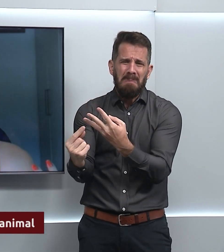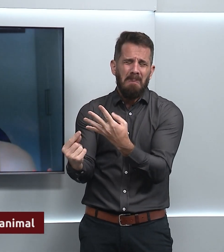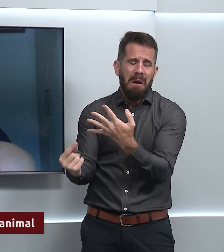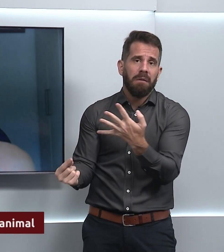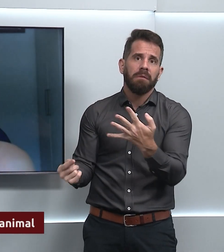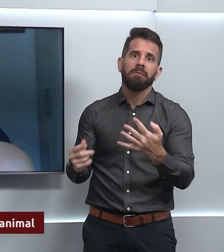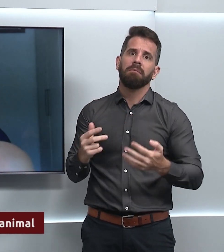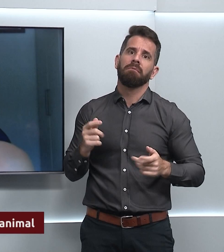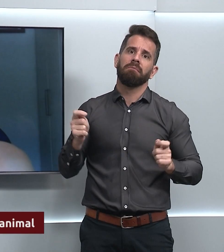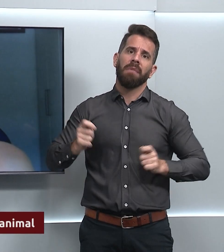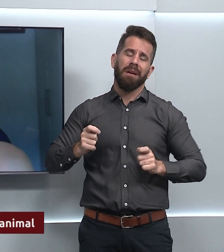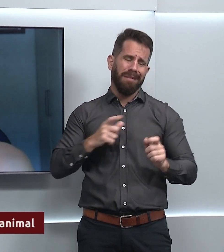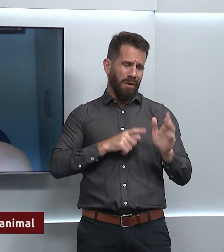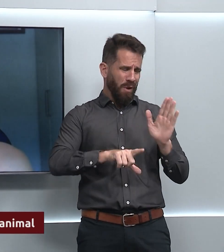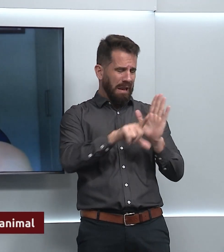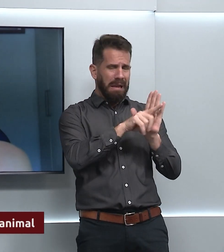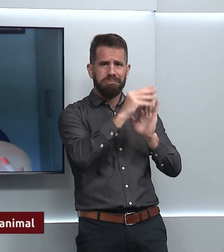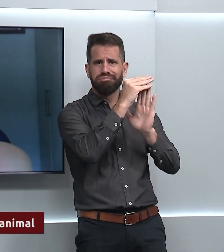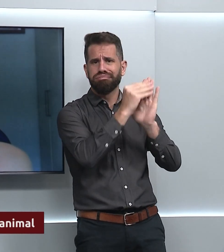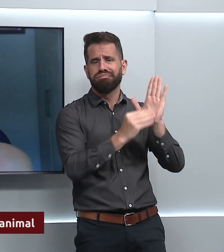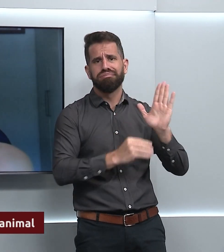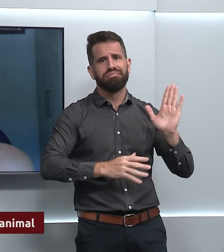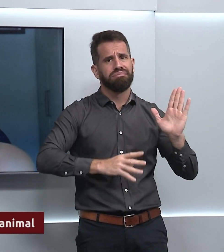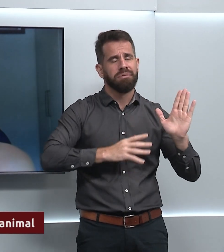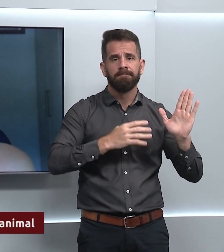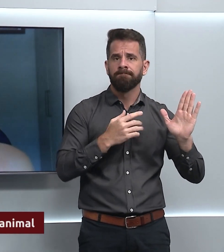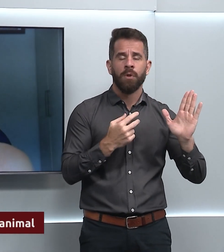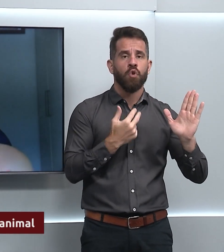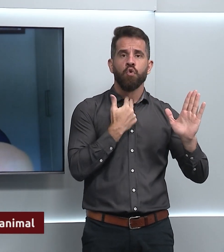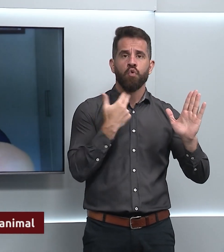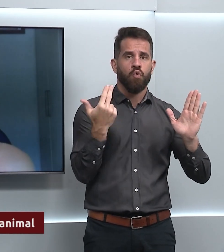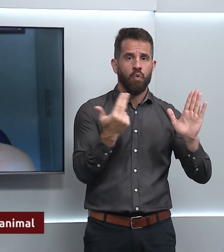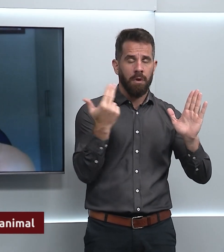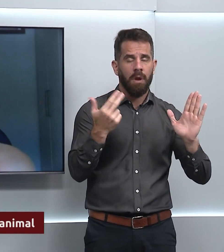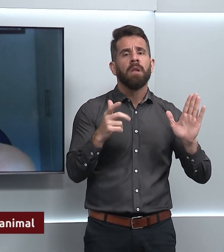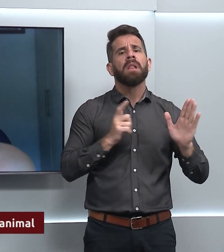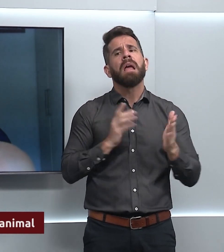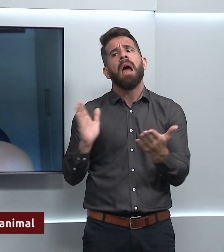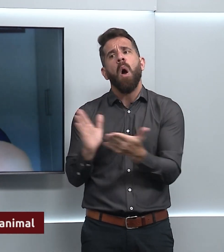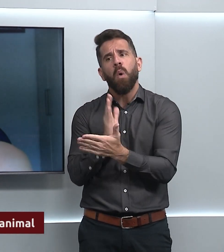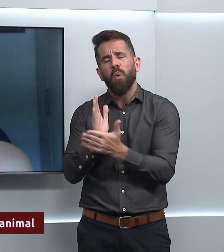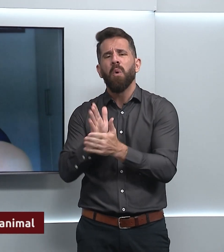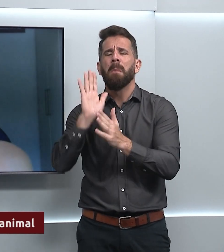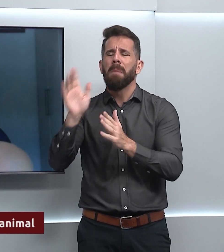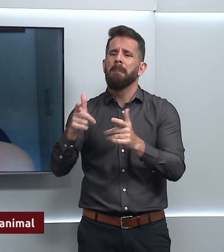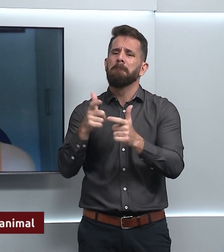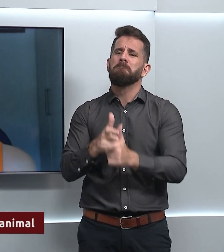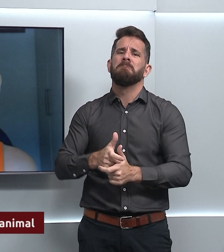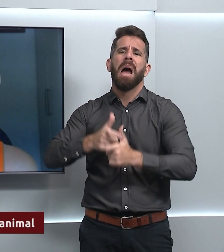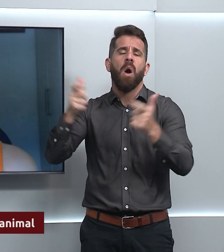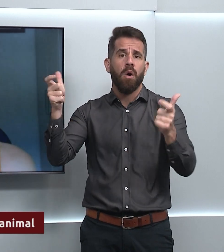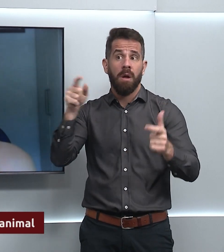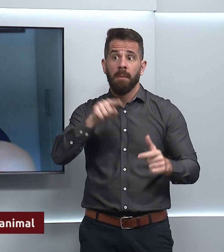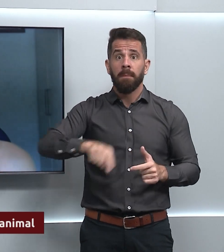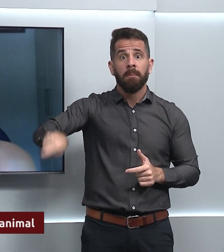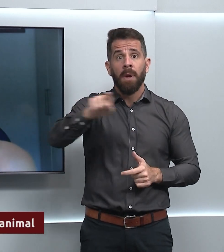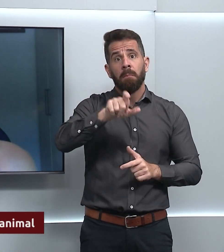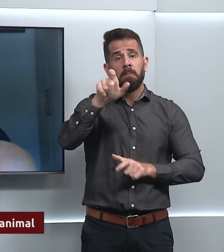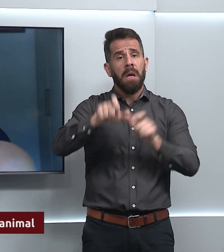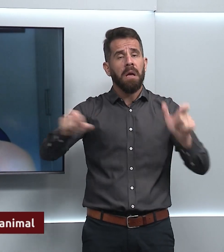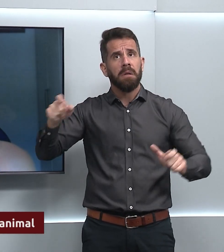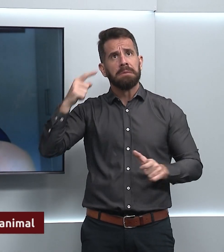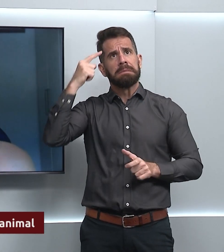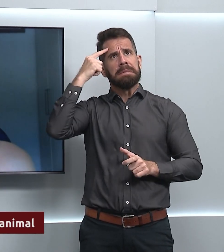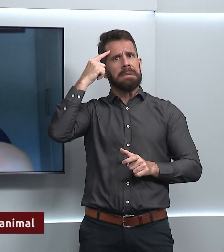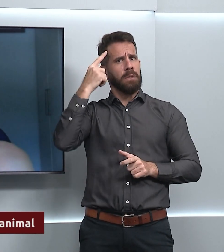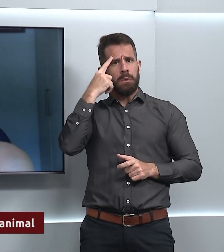são mais de 260 formas. Eu vou falar algumas casos que são mais corriqueiros e que acontecem que as pessoas às vezes não têm muita noção do que